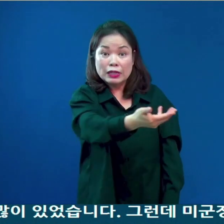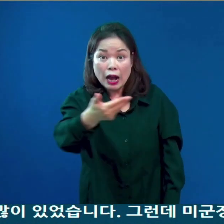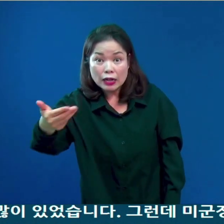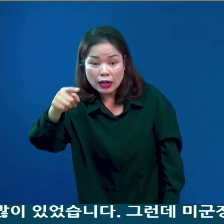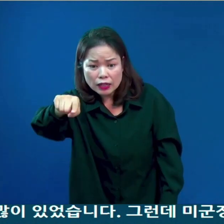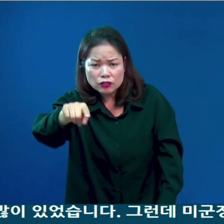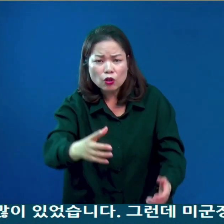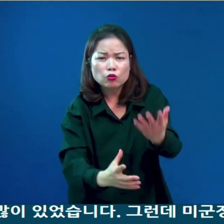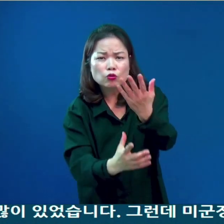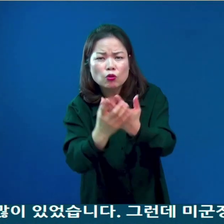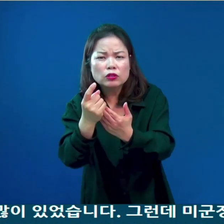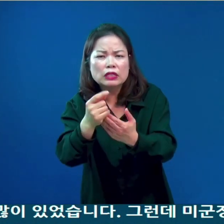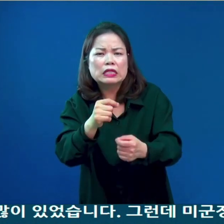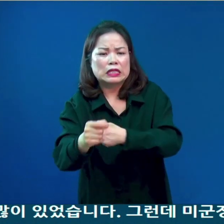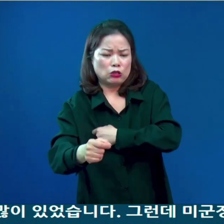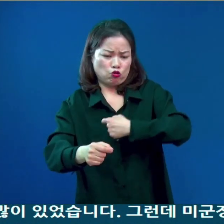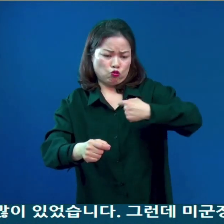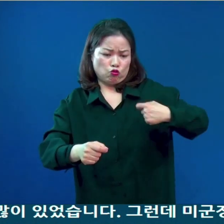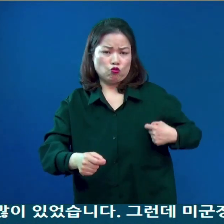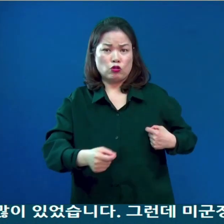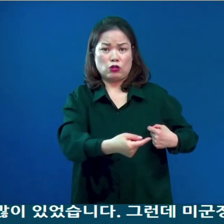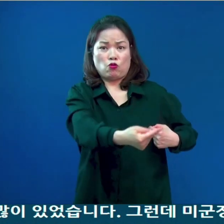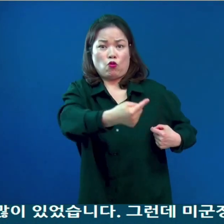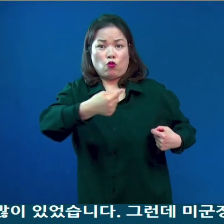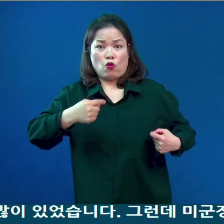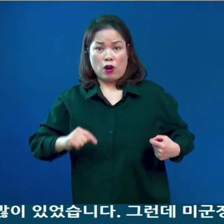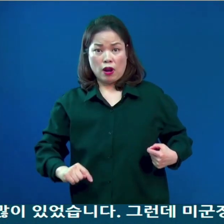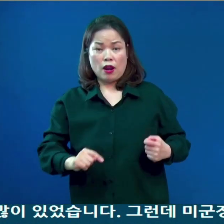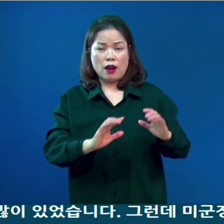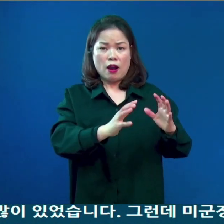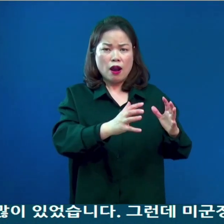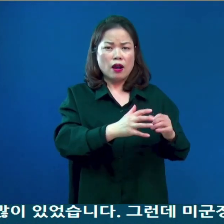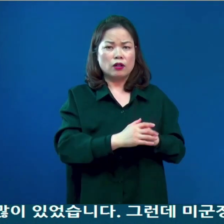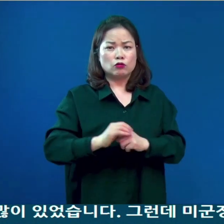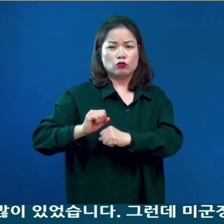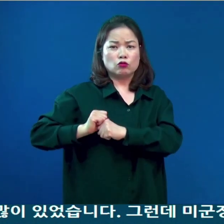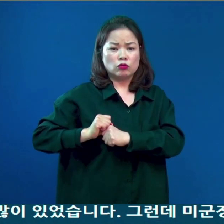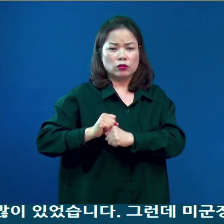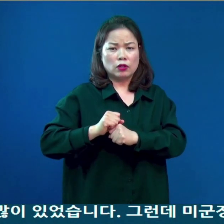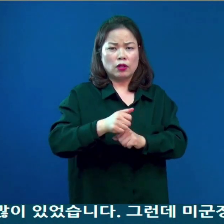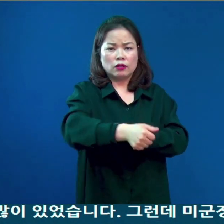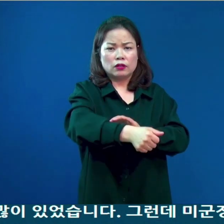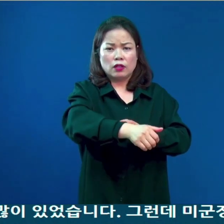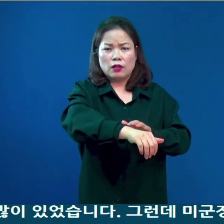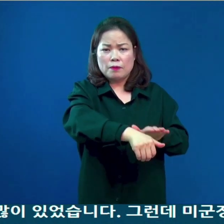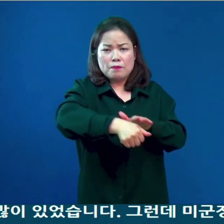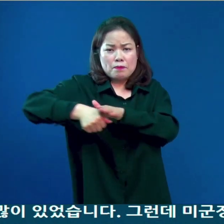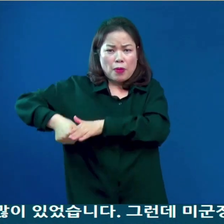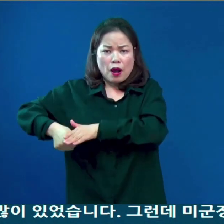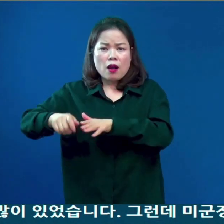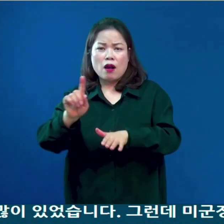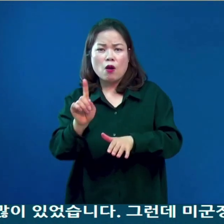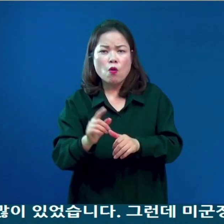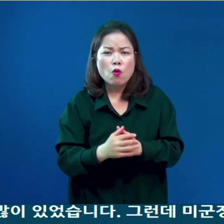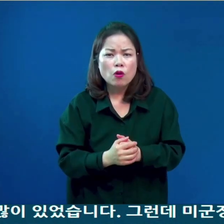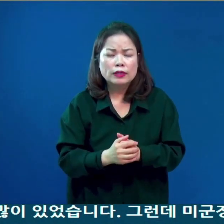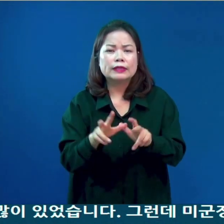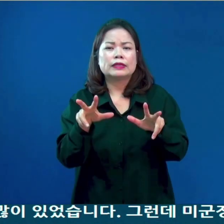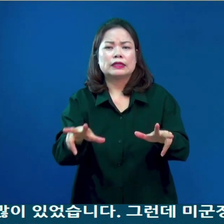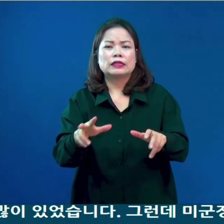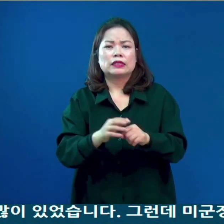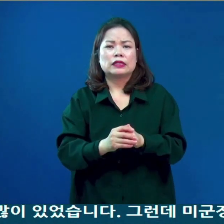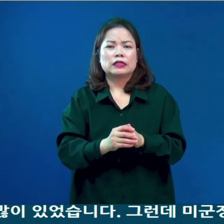그 당시에 중국이 들어왔습니다. 중국이 들어오면서 국군이 후퇴하면서 뭐라고 얘기했냐면